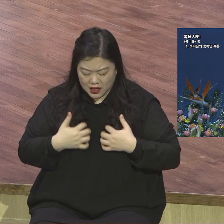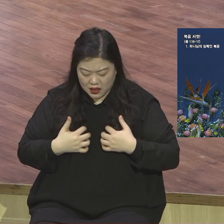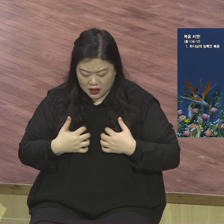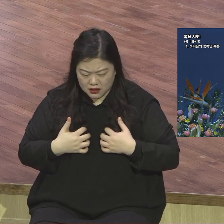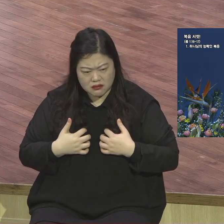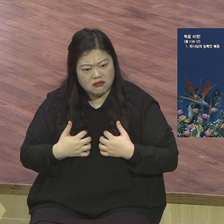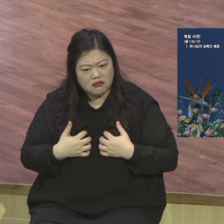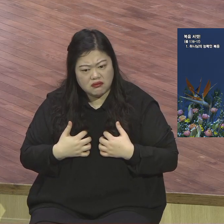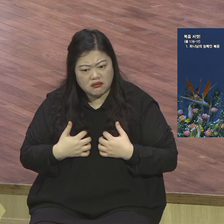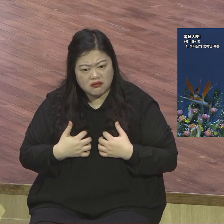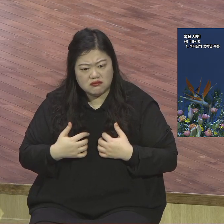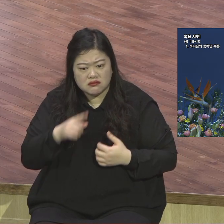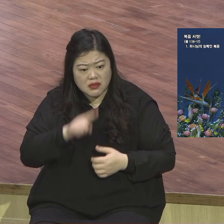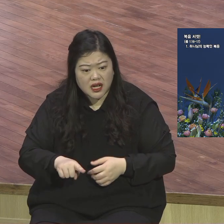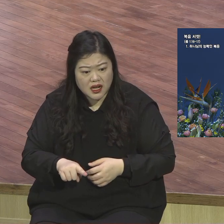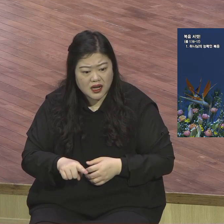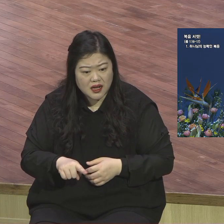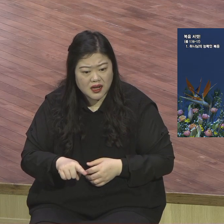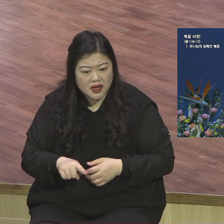24예요. 그거